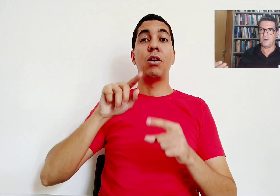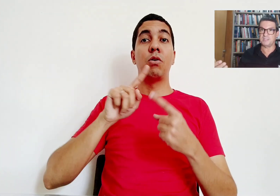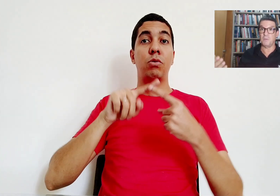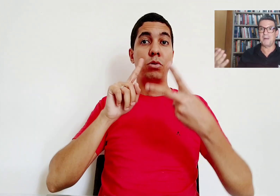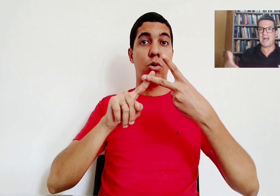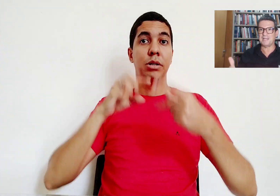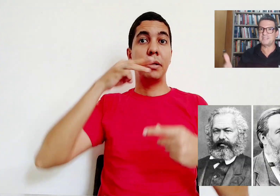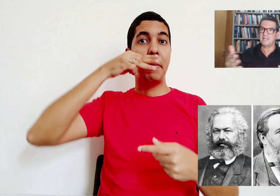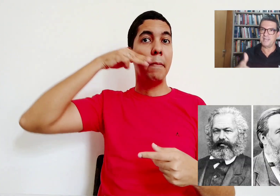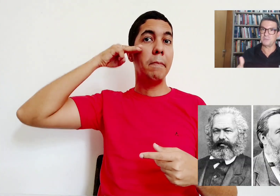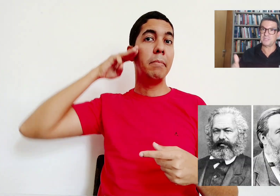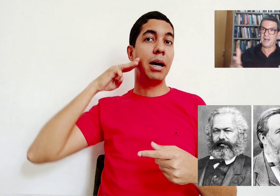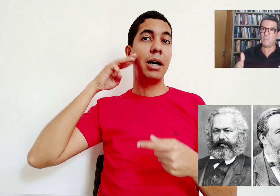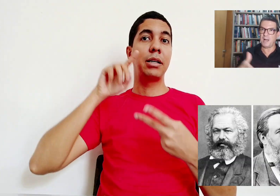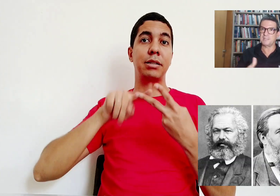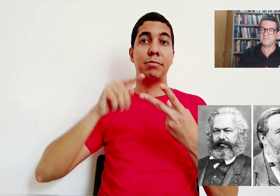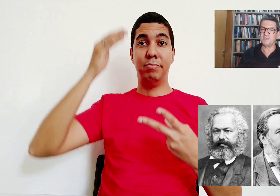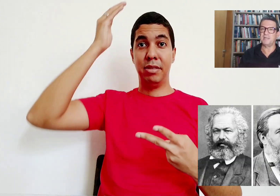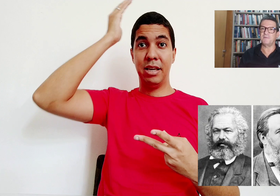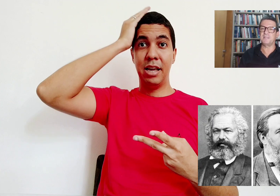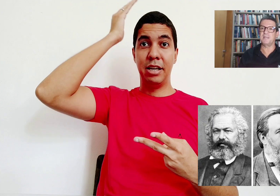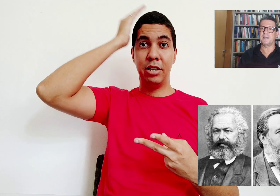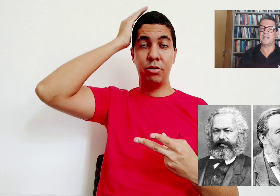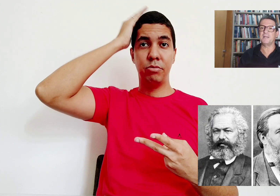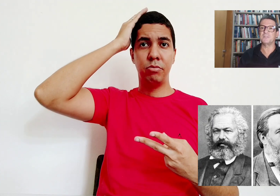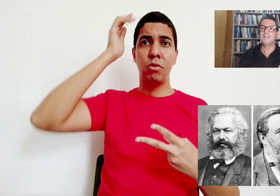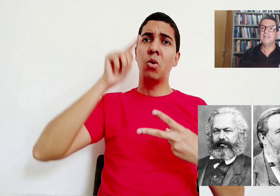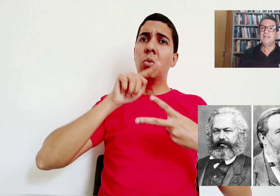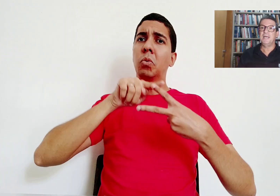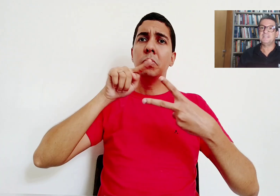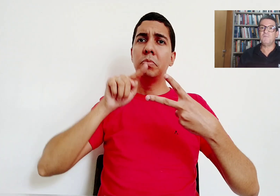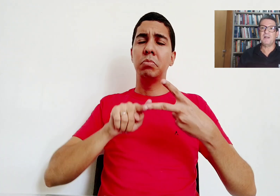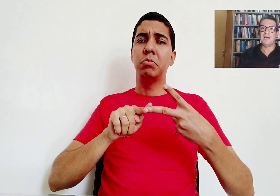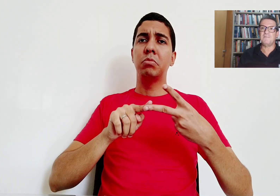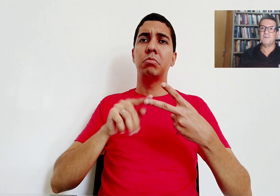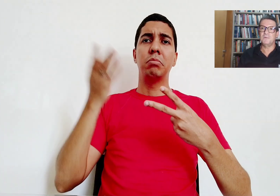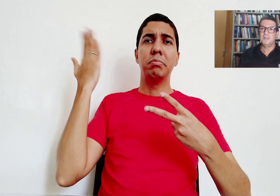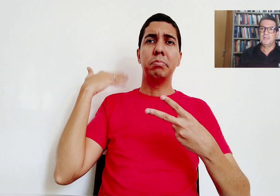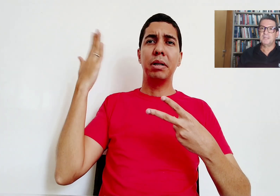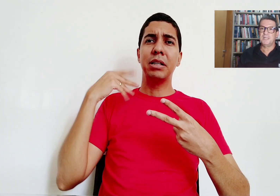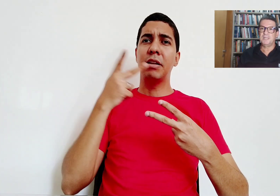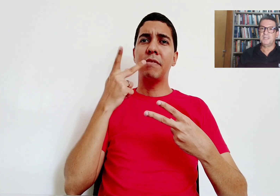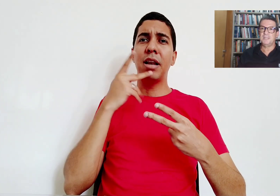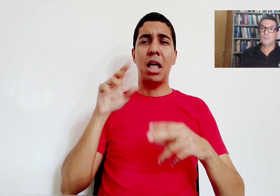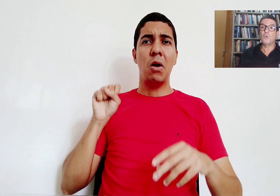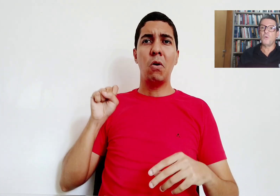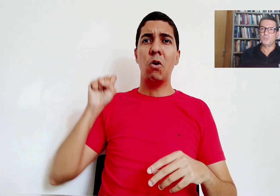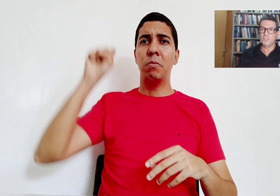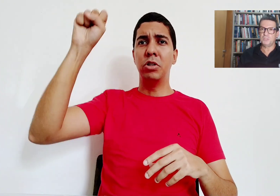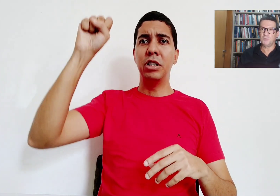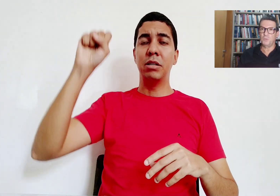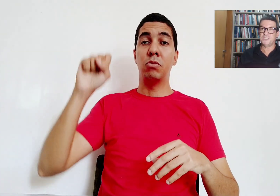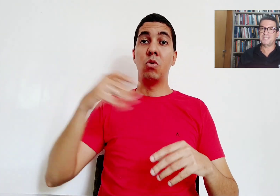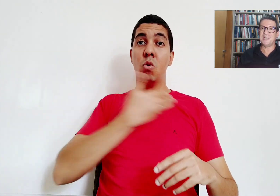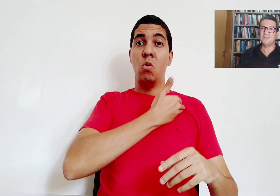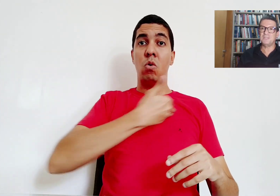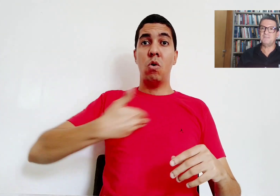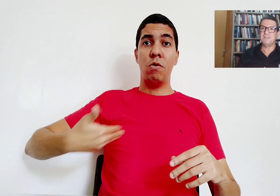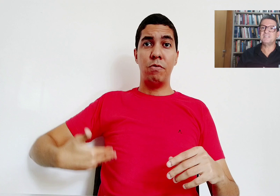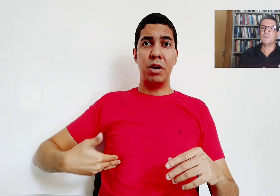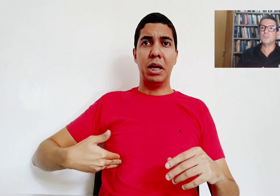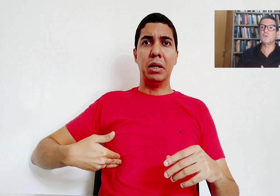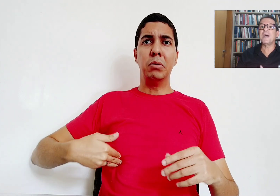referir agora, que são Marx e Engels, Karl Marx e Friedrich Engels, eles não falavam que no comunismo o